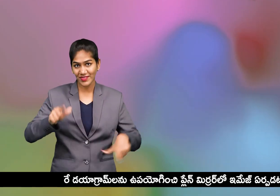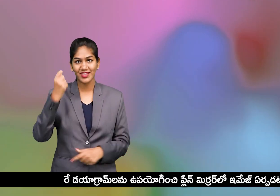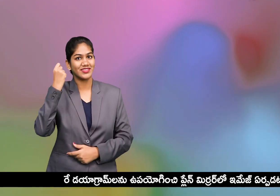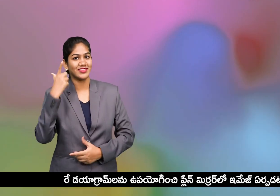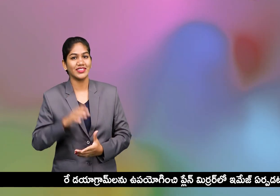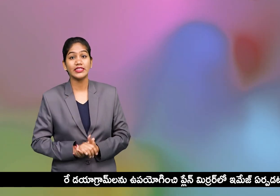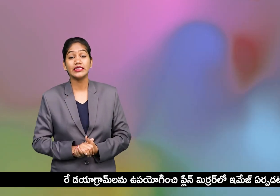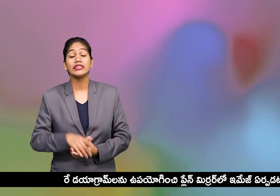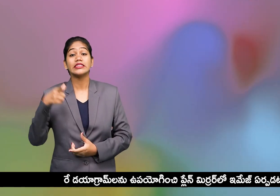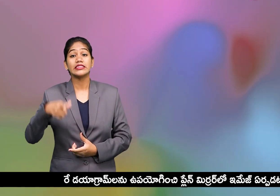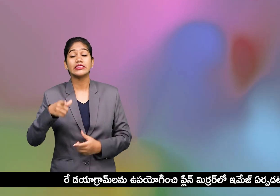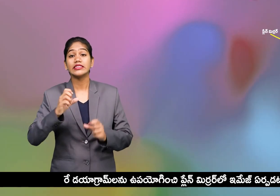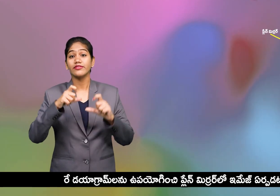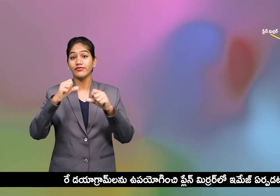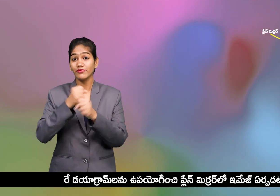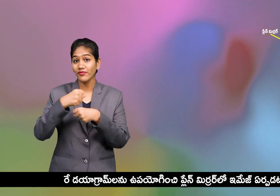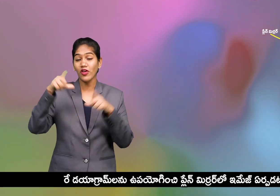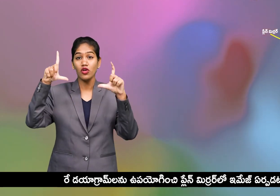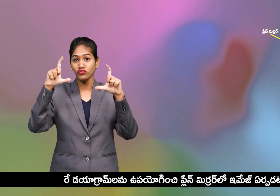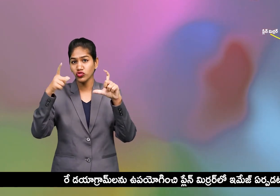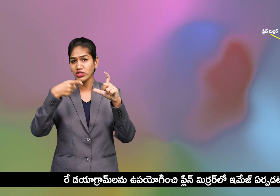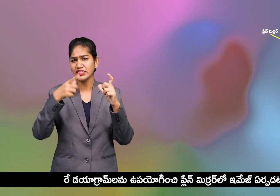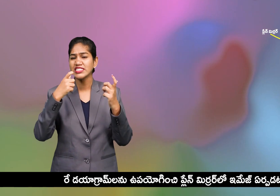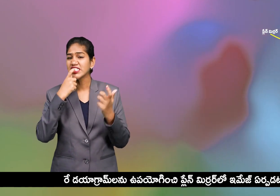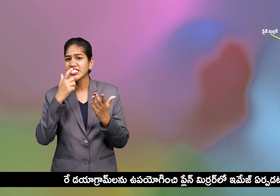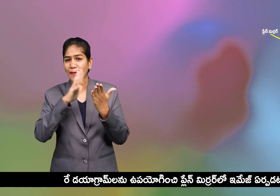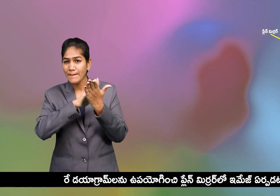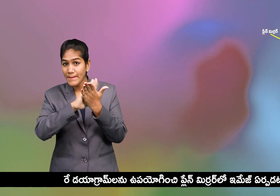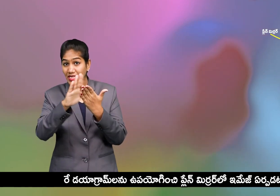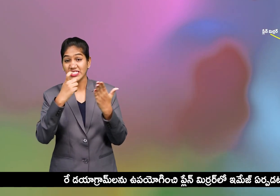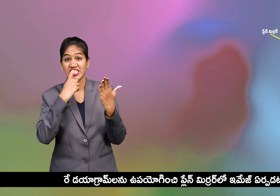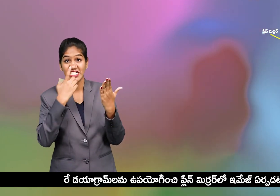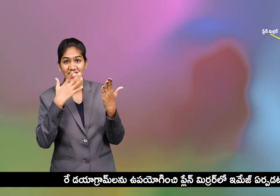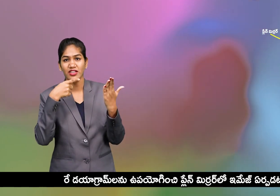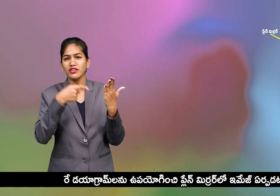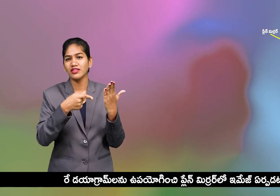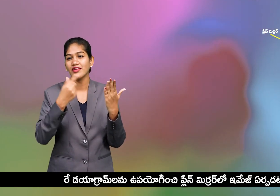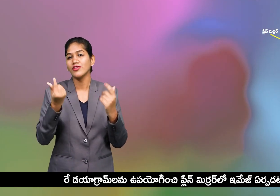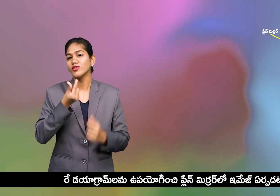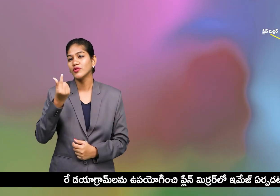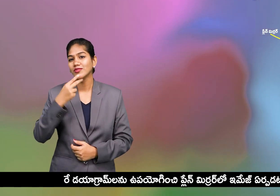రే డయాగ్రామ్లను ఉపయోగించి ప్లేన్ మిర్రర్లో ఇమేజ్ ఏర్పడటాన్ని అర్థం చేసుకుందాం.